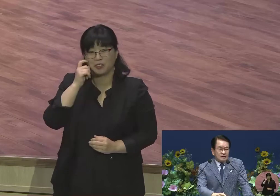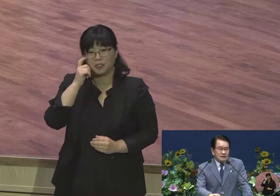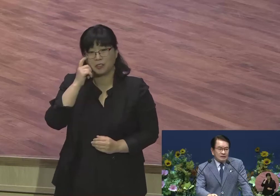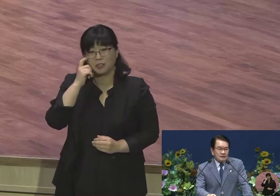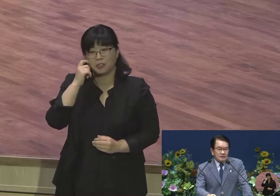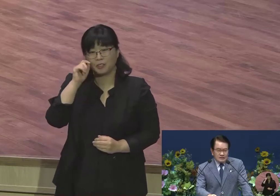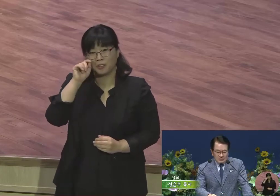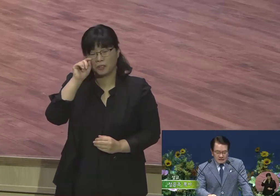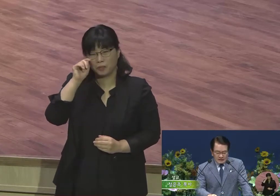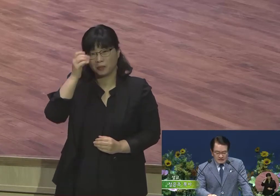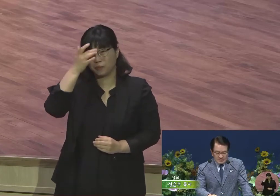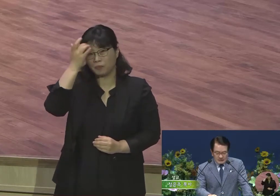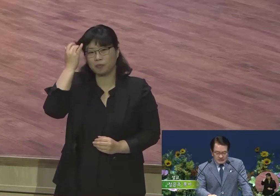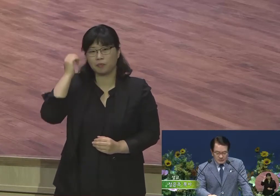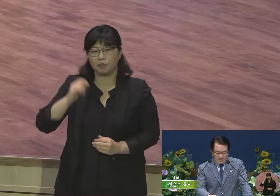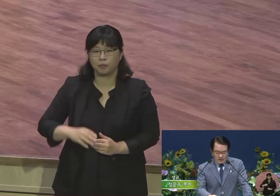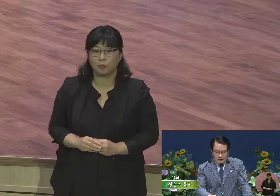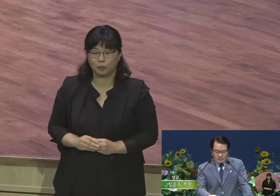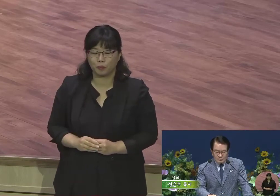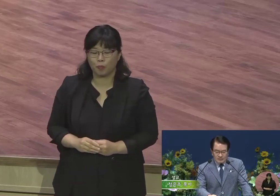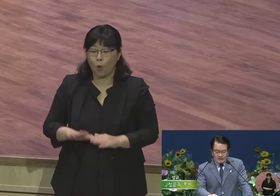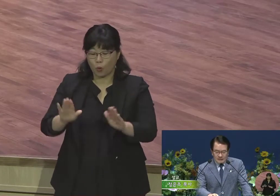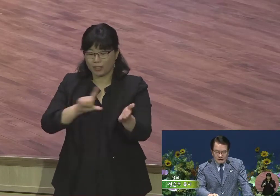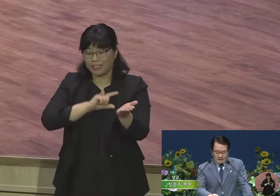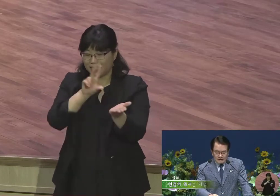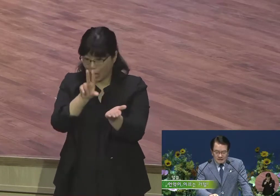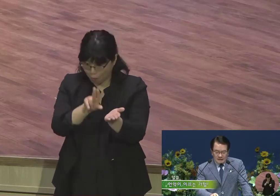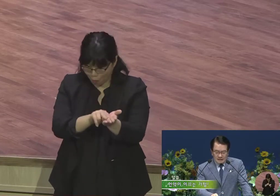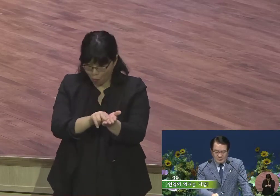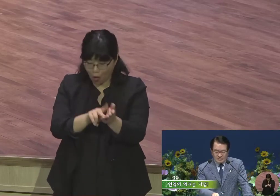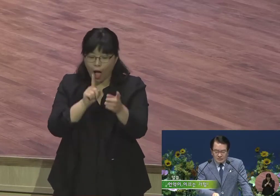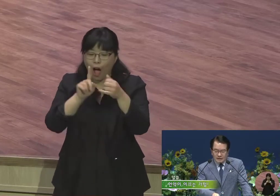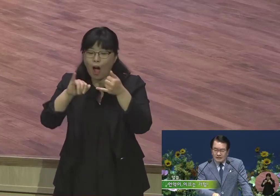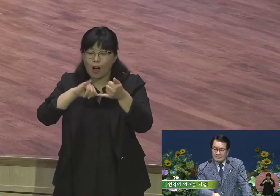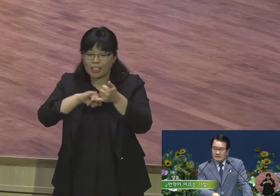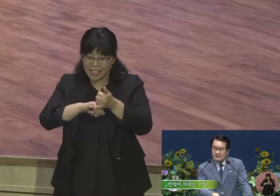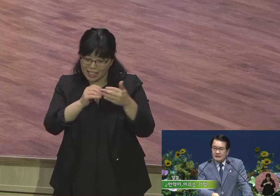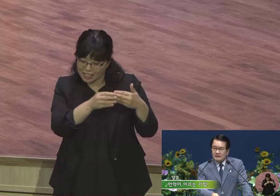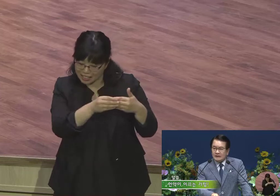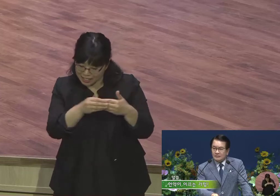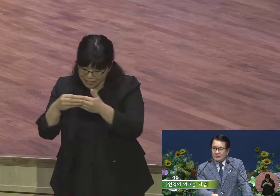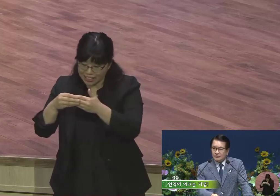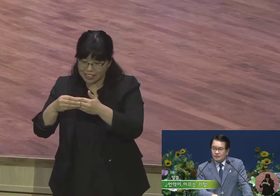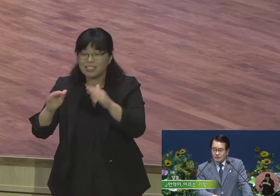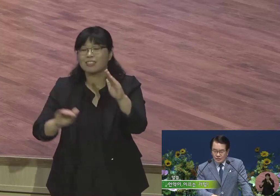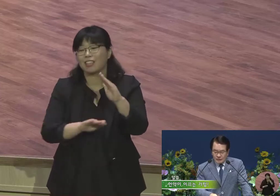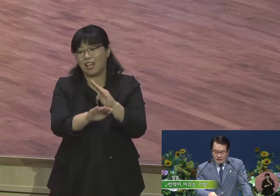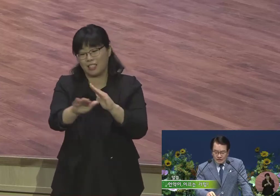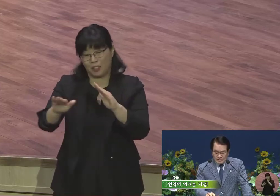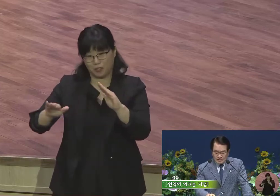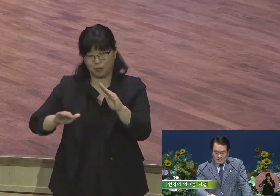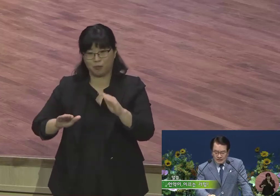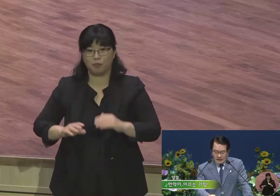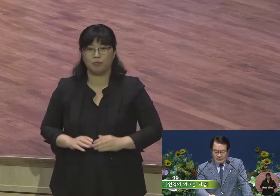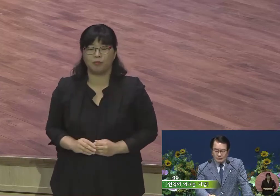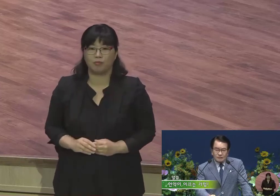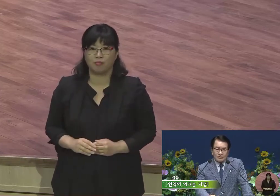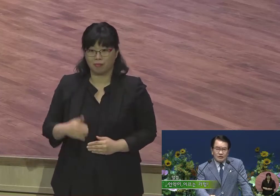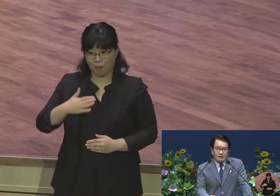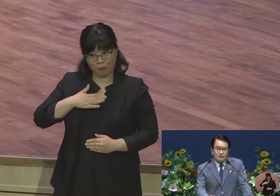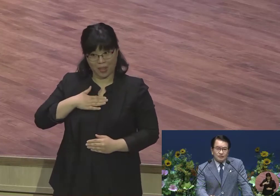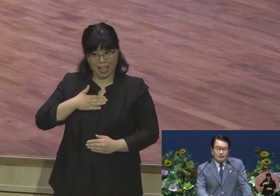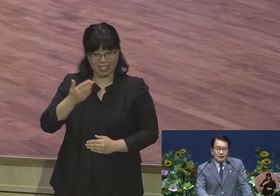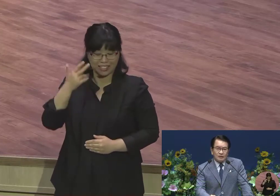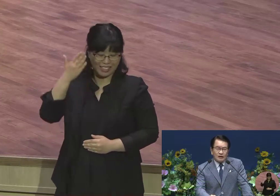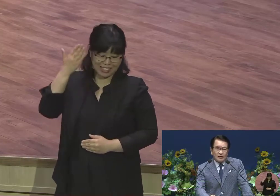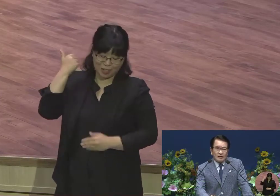언약이 이끄는 가등이라는 점을 말씀드립니다. 지난 7일간 미국에서 진행된 미주 대학